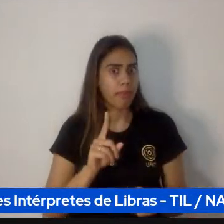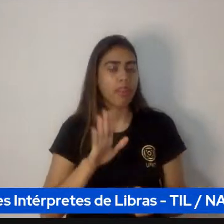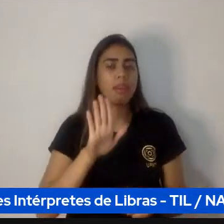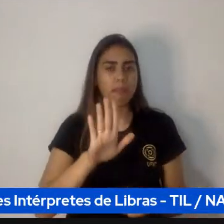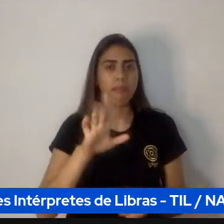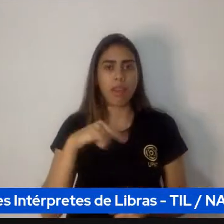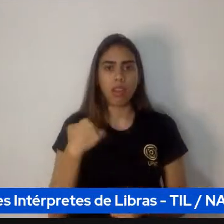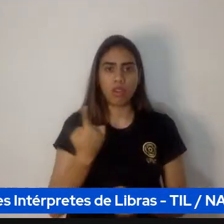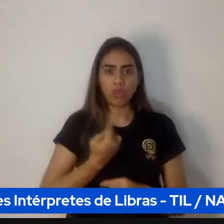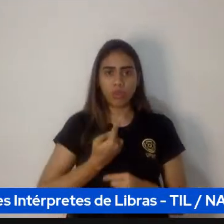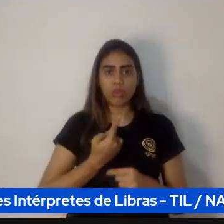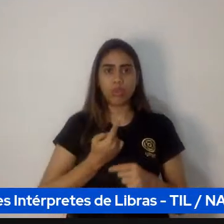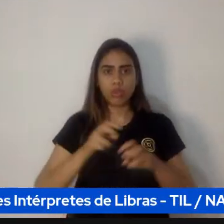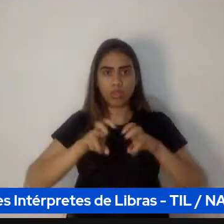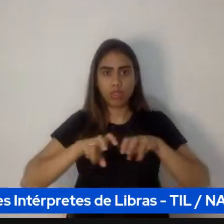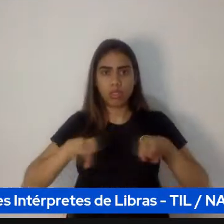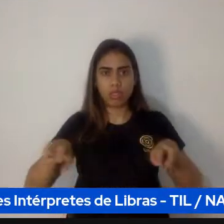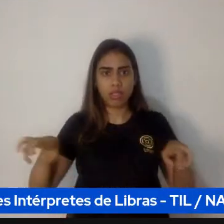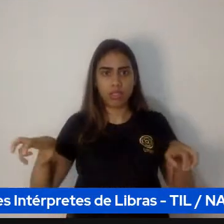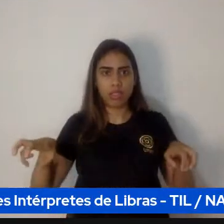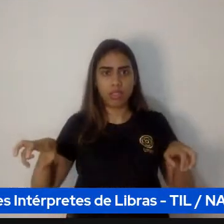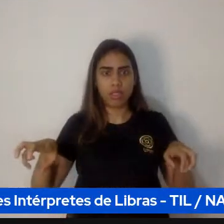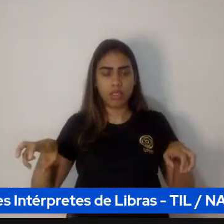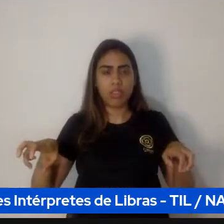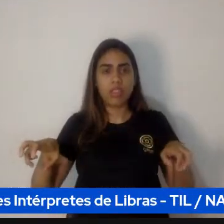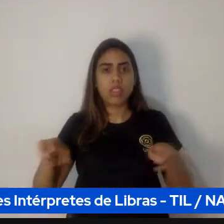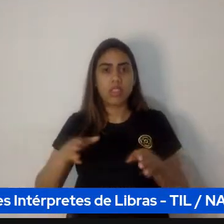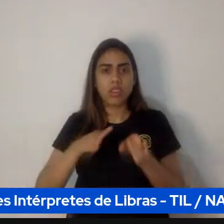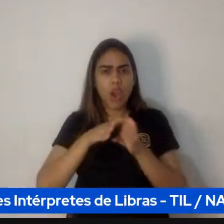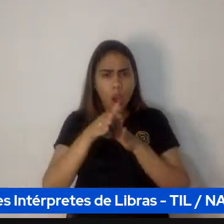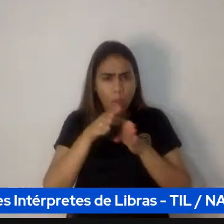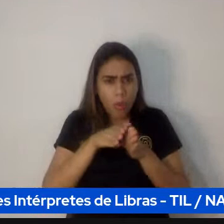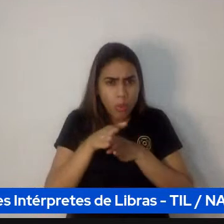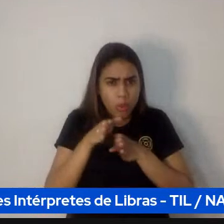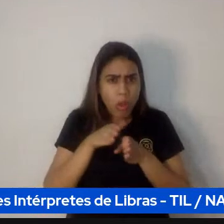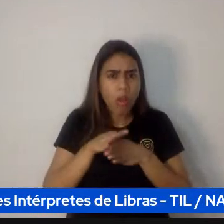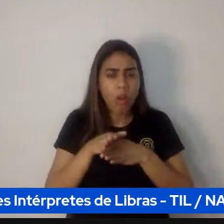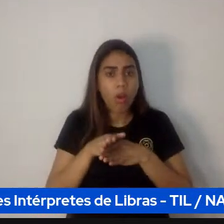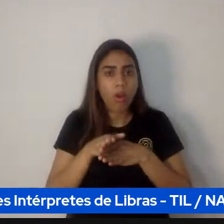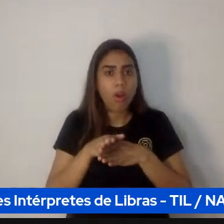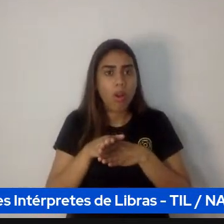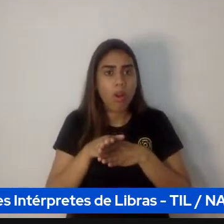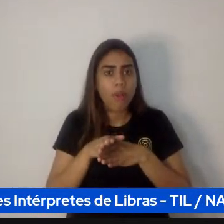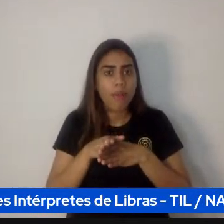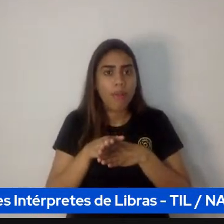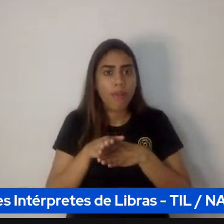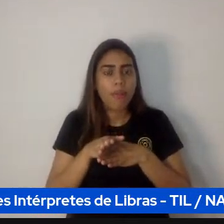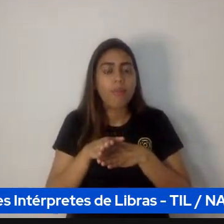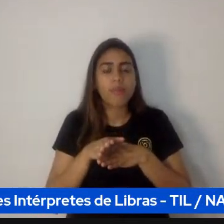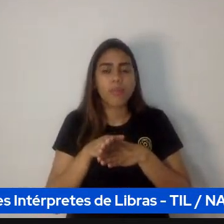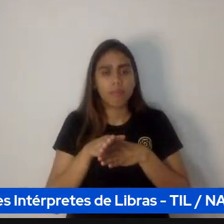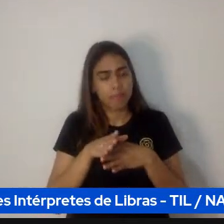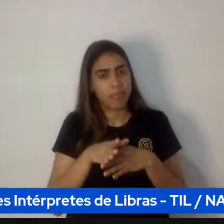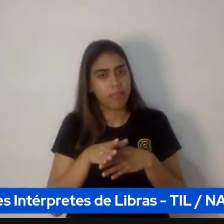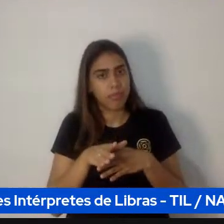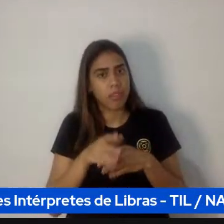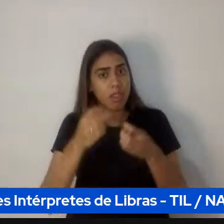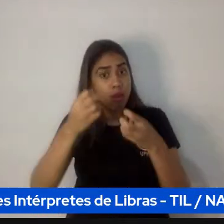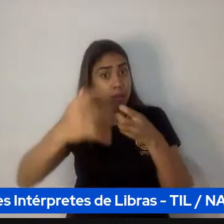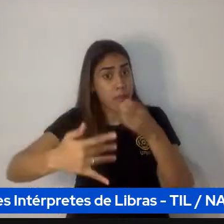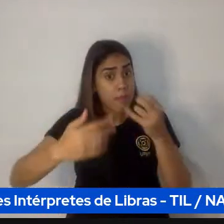papel, eu saquei na hora, não vai dar de fazer o barquinho, porque a dimensão não era